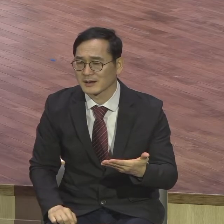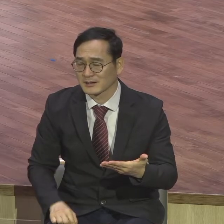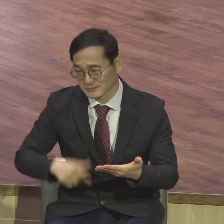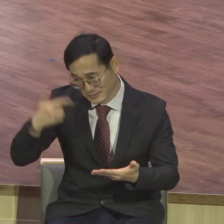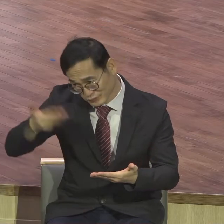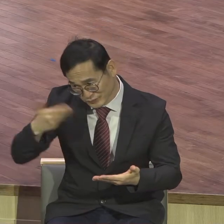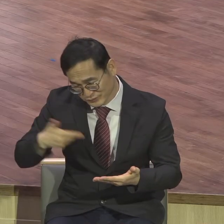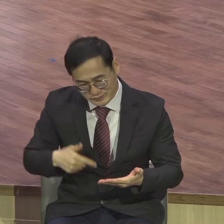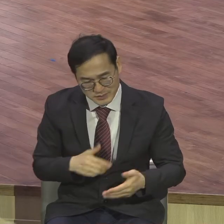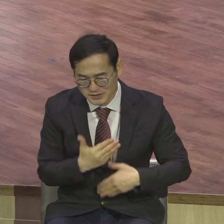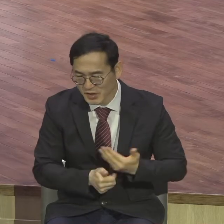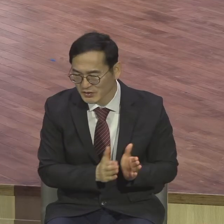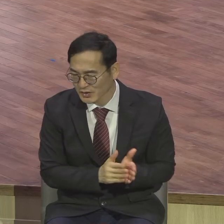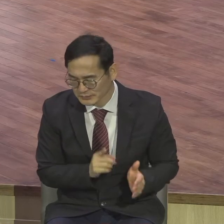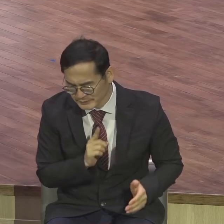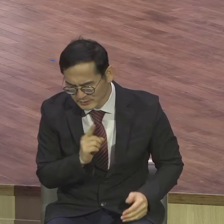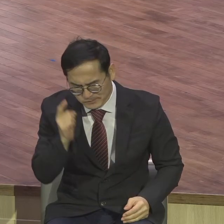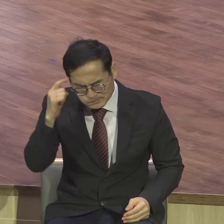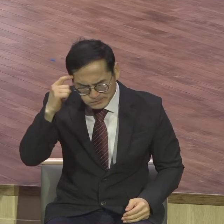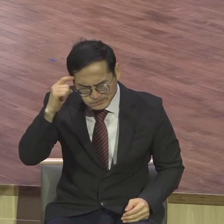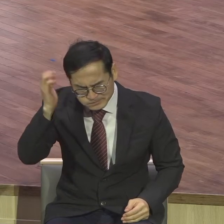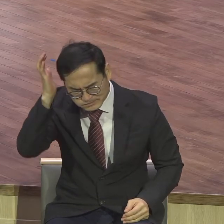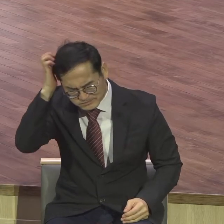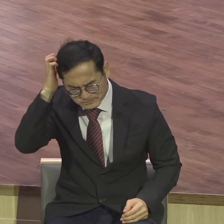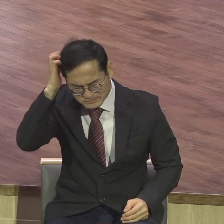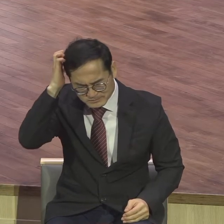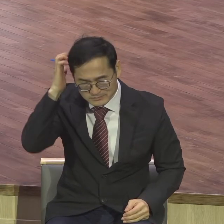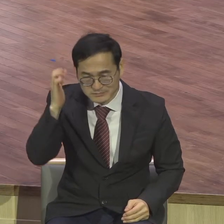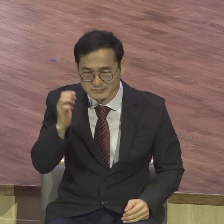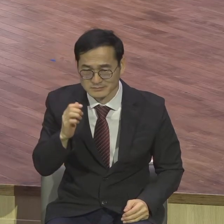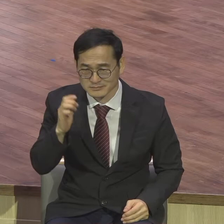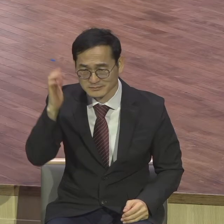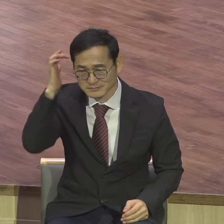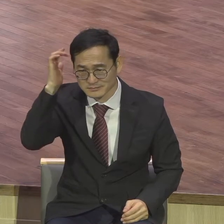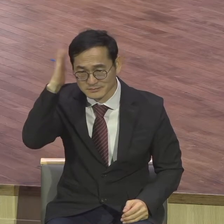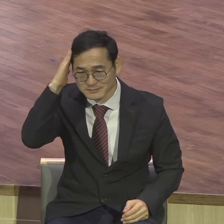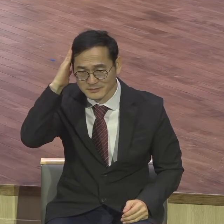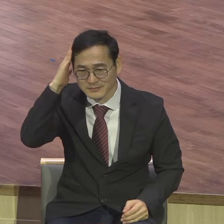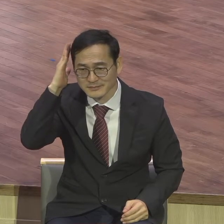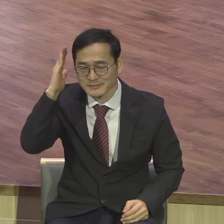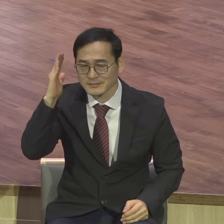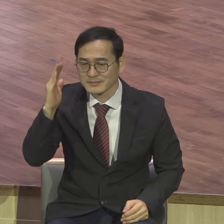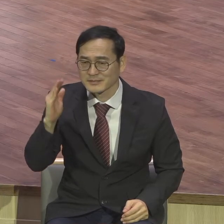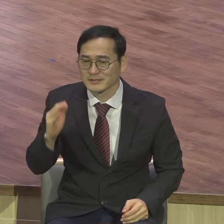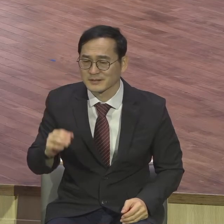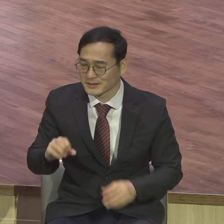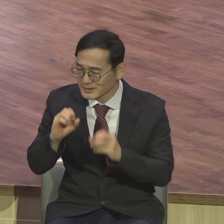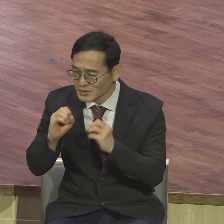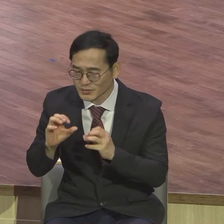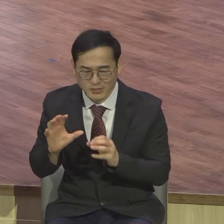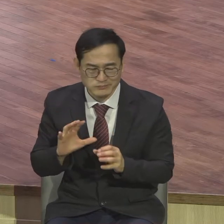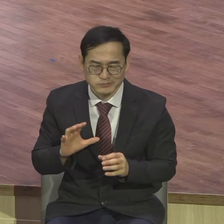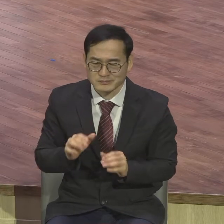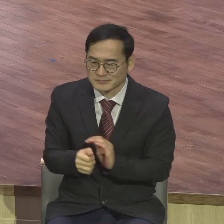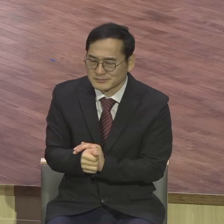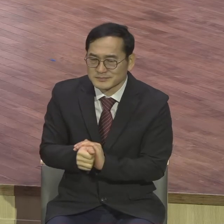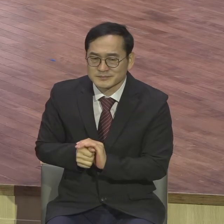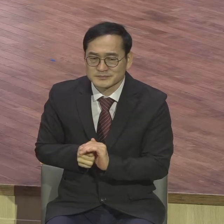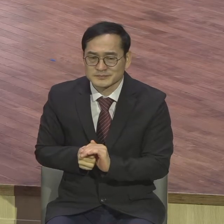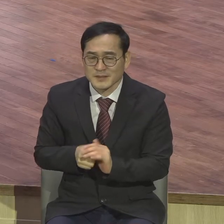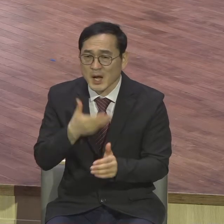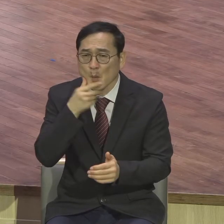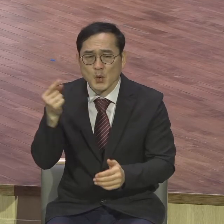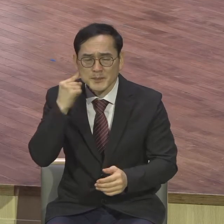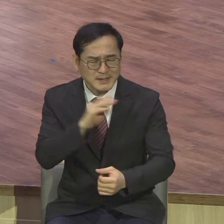못해요. 본인이 답이 안 났기 때문에 전도도 안 해요. 복음의 능력이 얼마나 위대한가를 체험 못했기